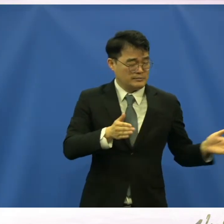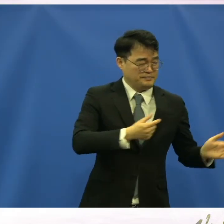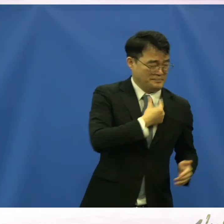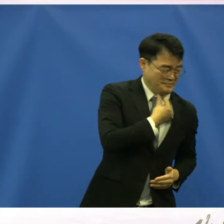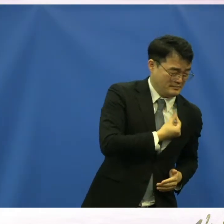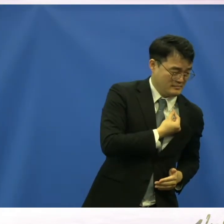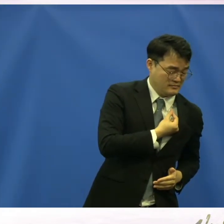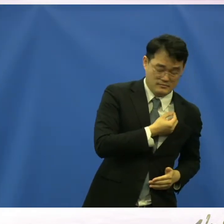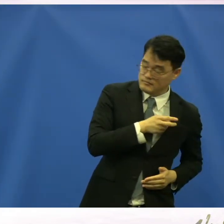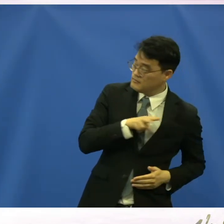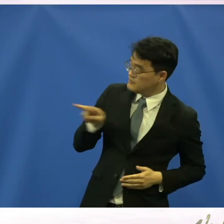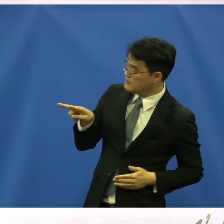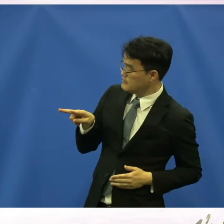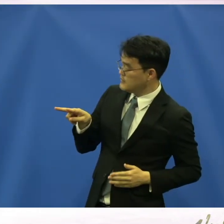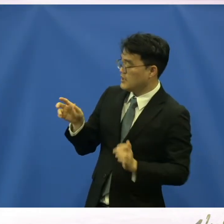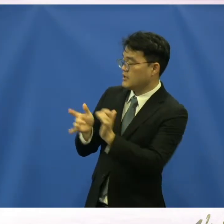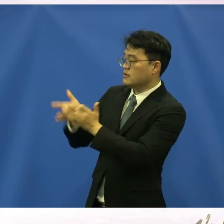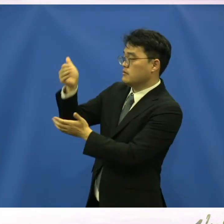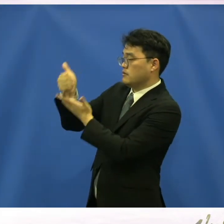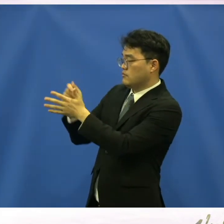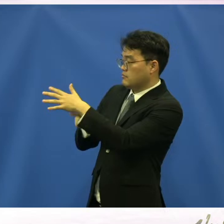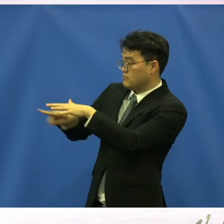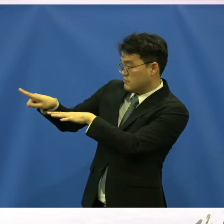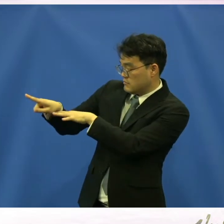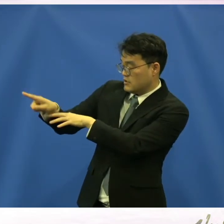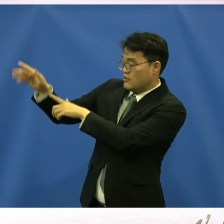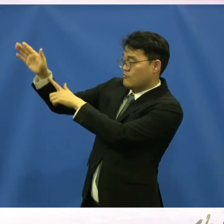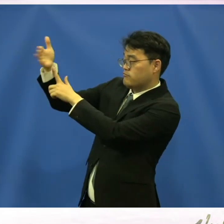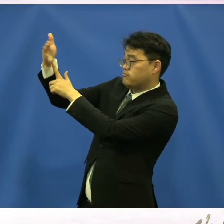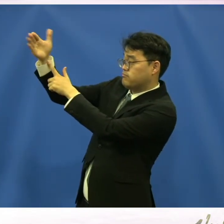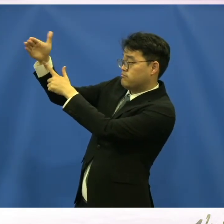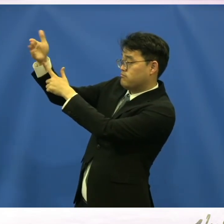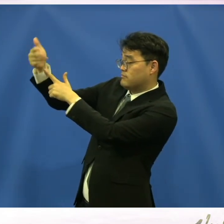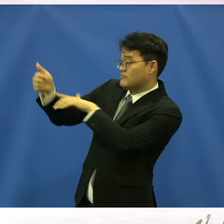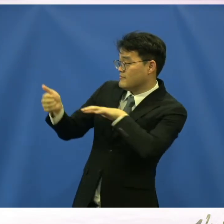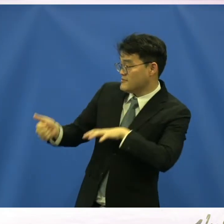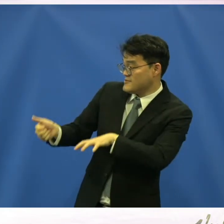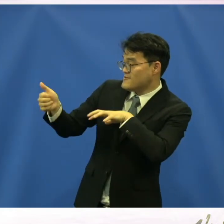그때 주님이 앞서 흔들고 계시는 그 깃발을 봐야 돼요.